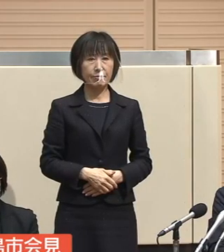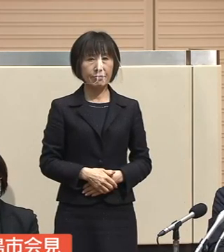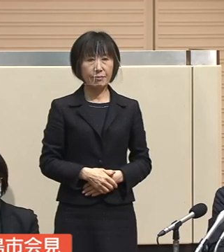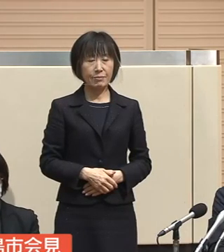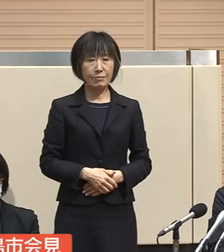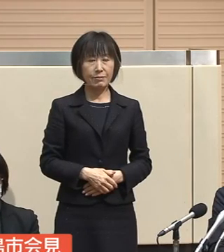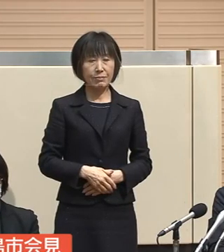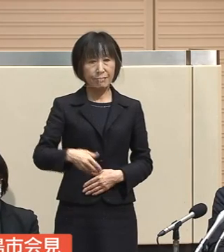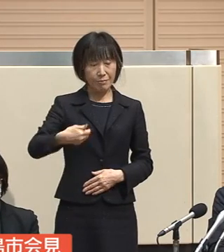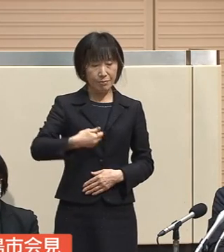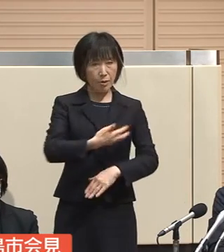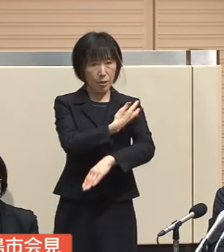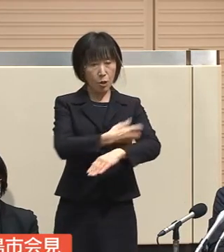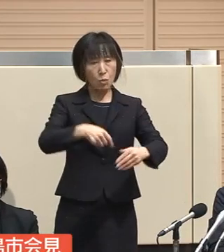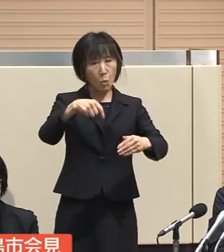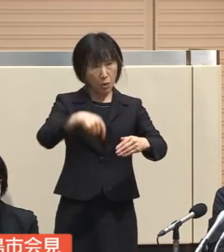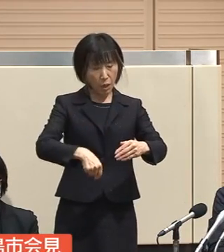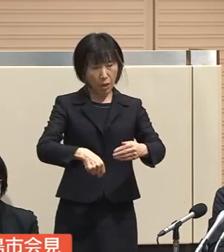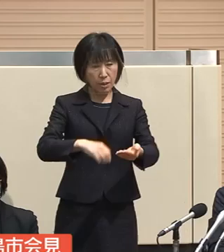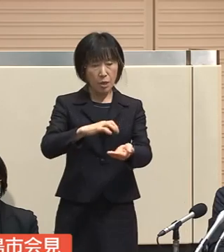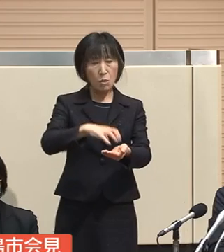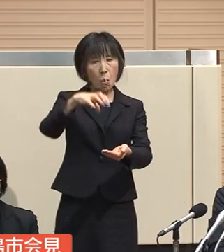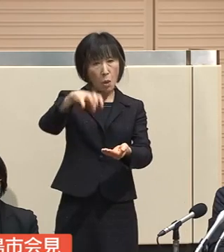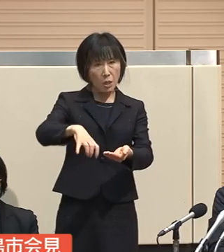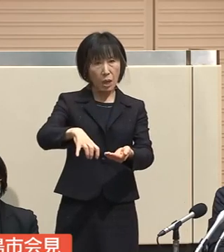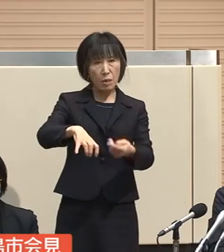経緯の中で、 はい、 医療機関はしないのよ。